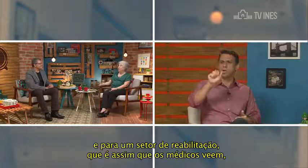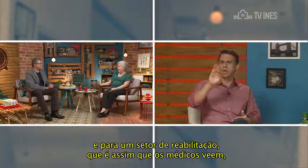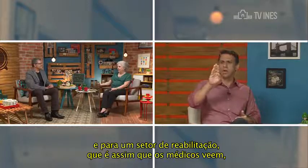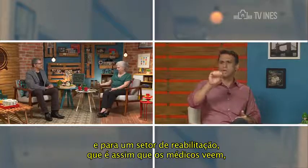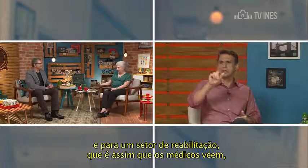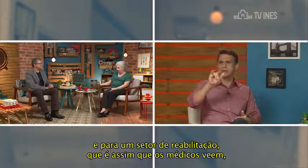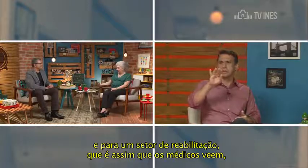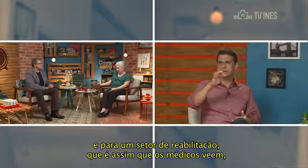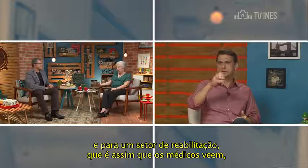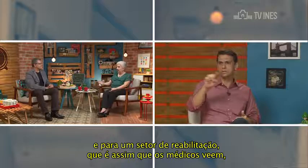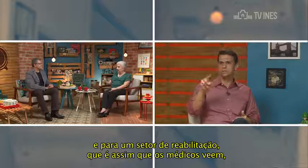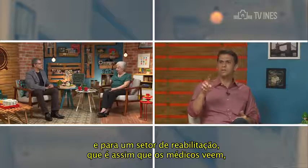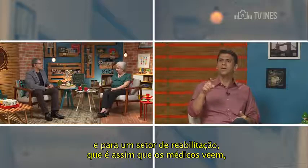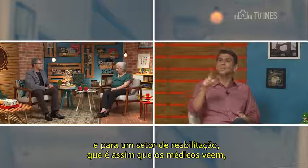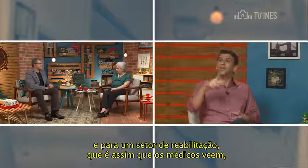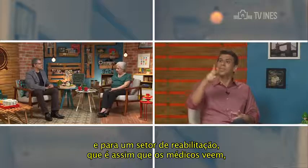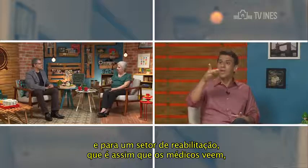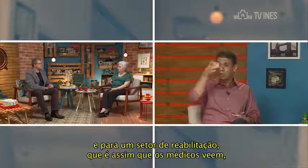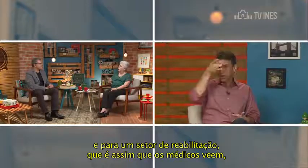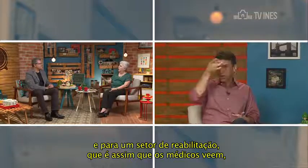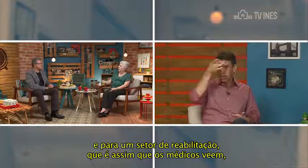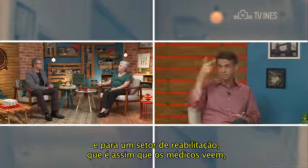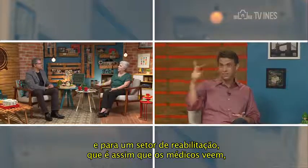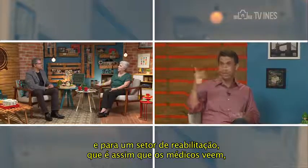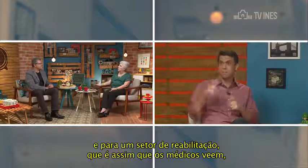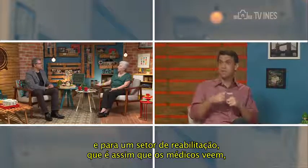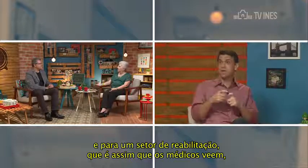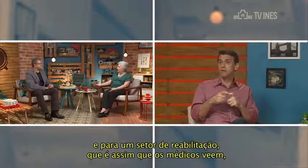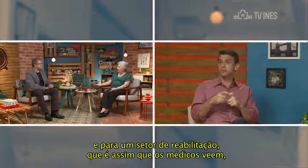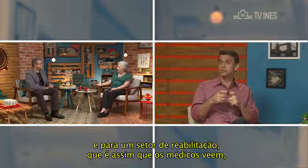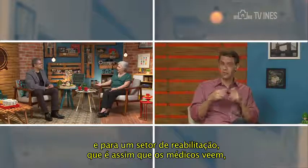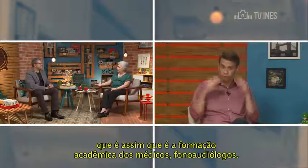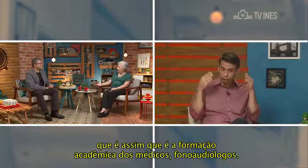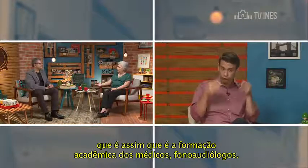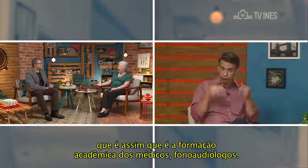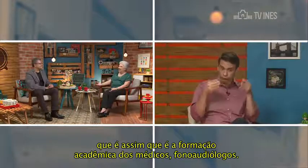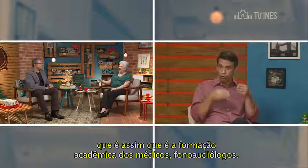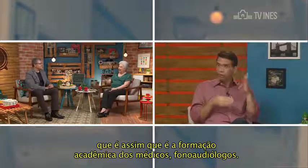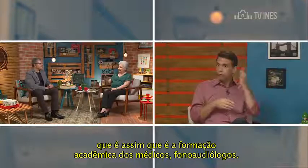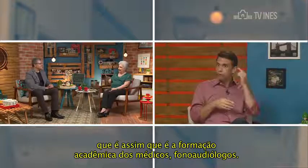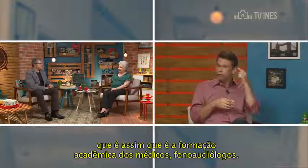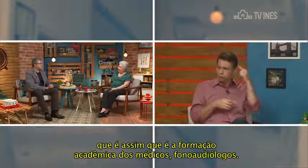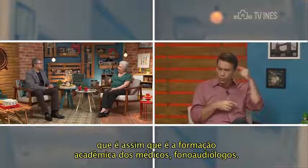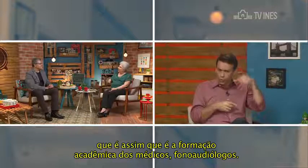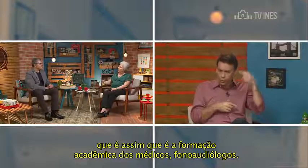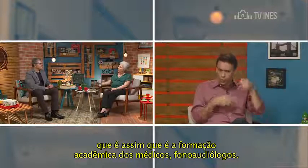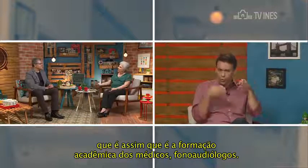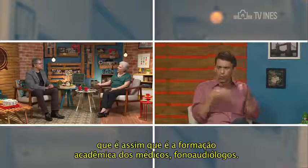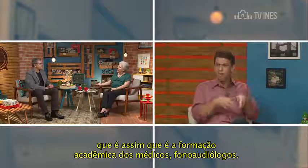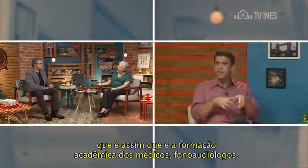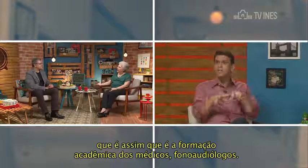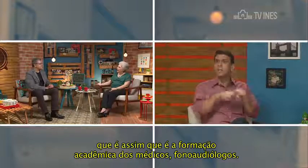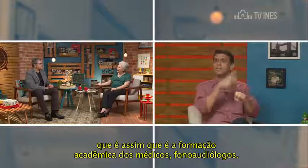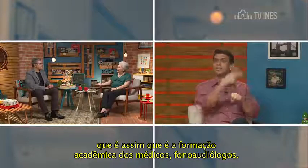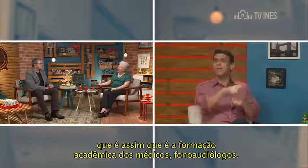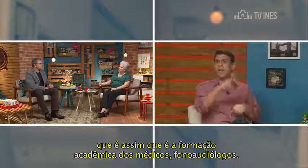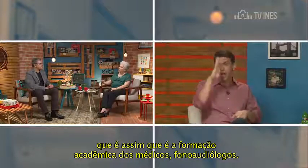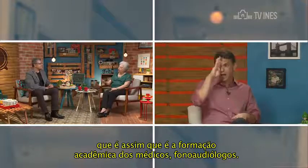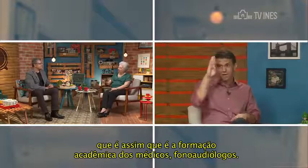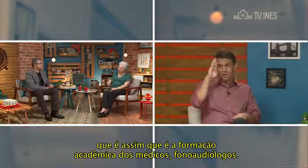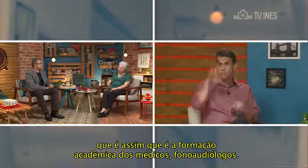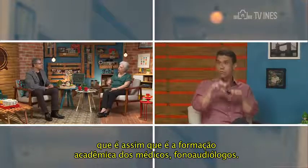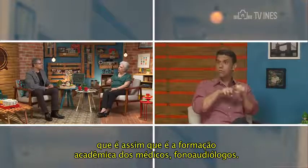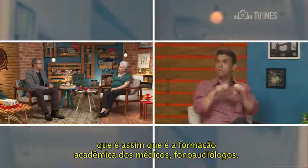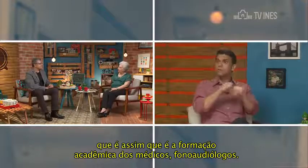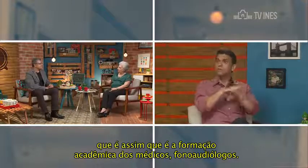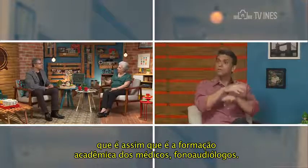De reabilitação Que é assim Que os médicos Vêm Que é assim Que é a formação Acadêmica